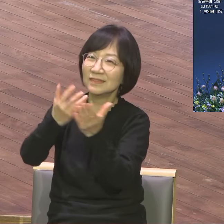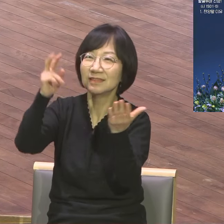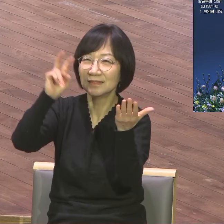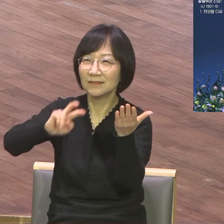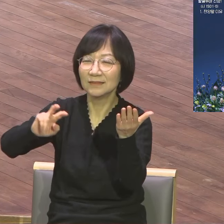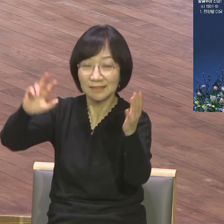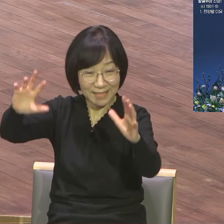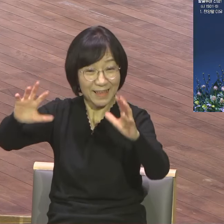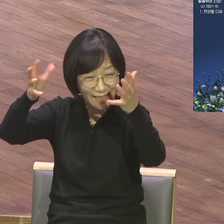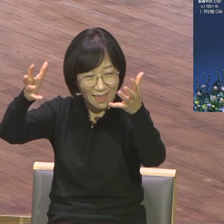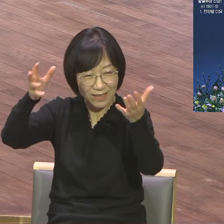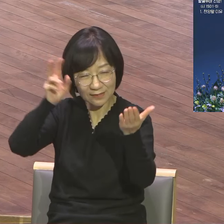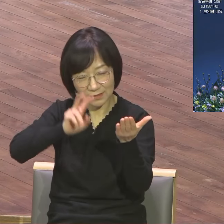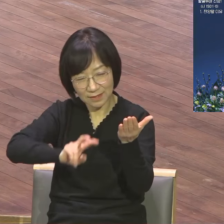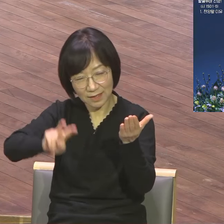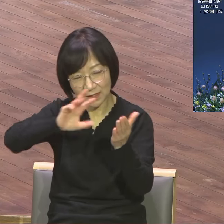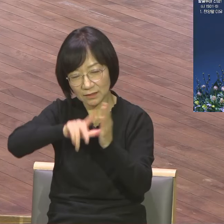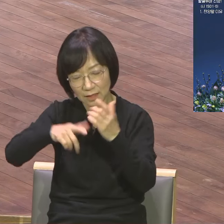감격스러운지.